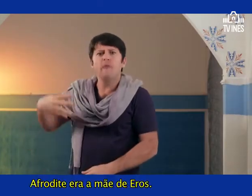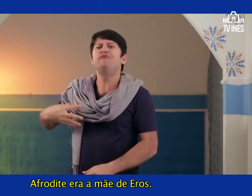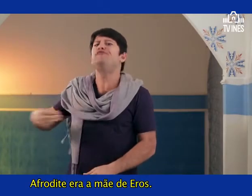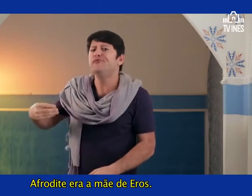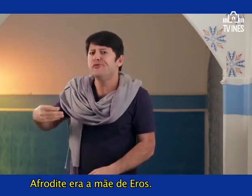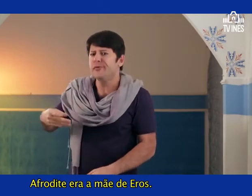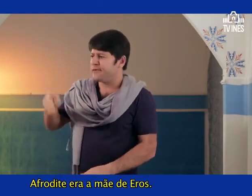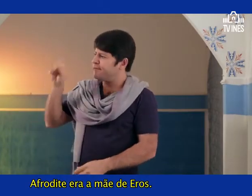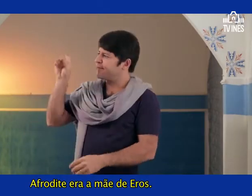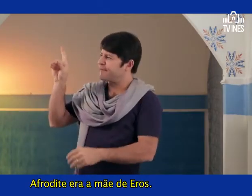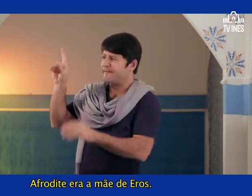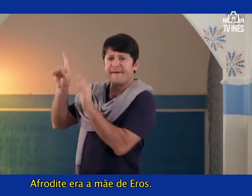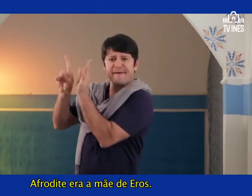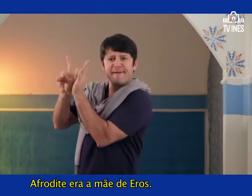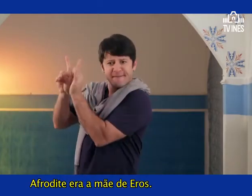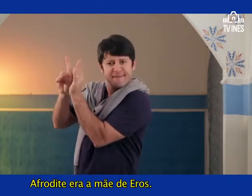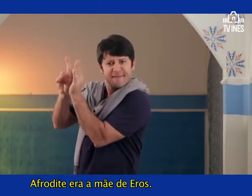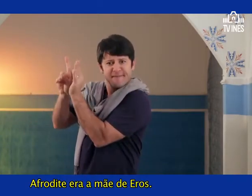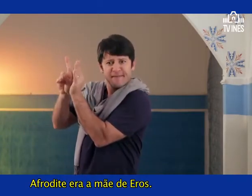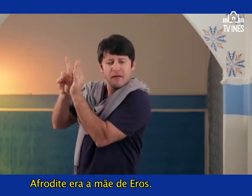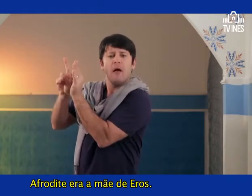Afrodite era mãe de Eros.